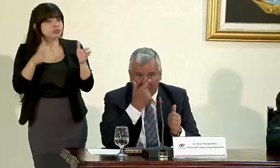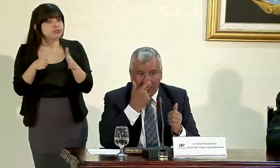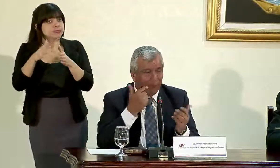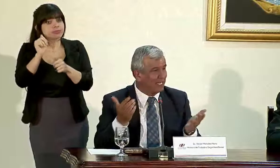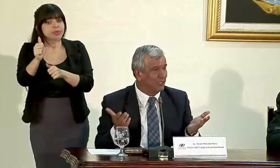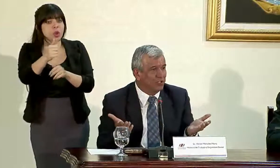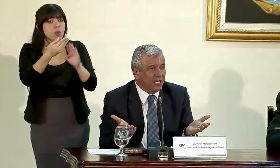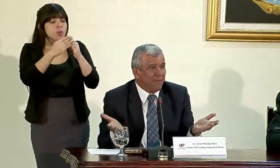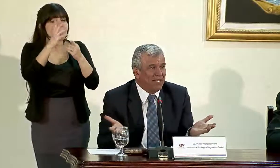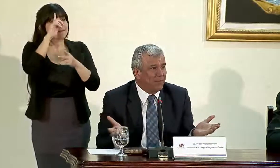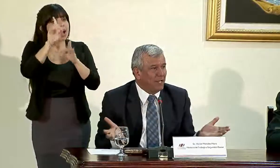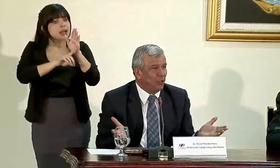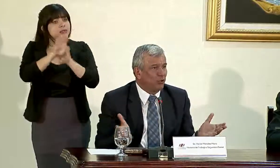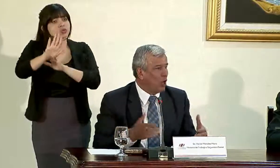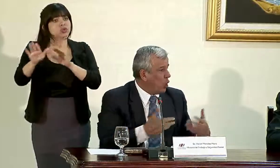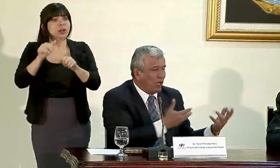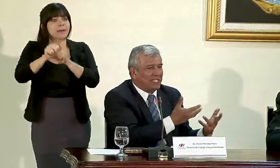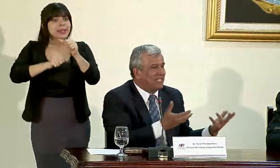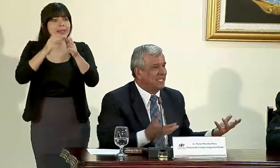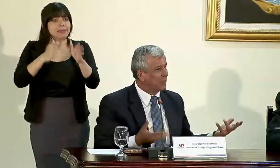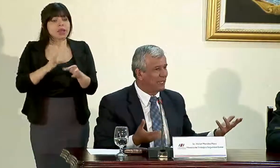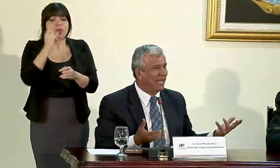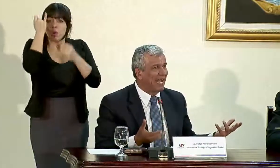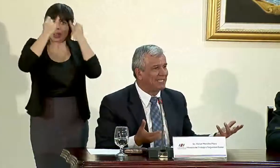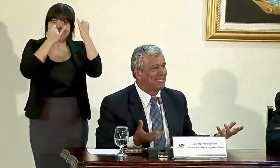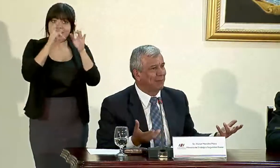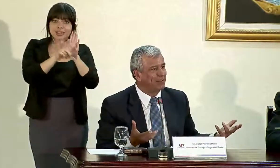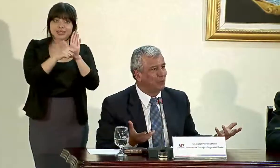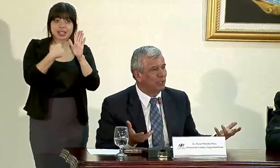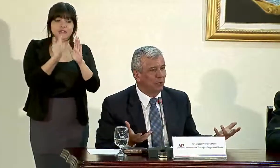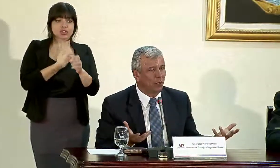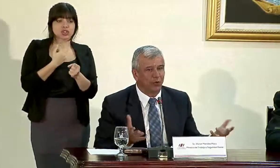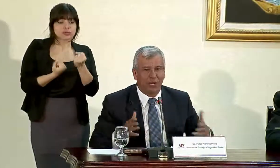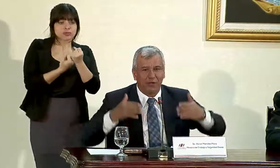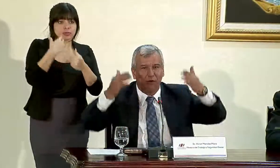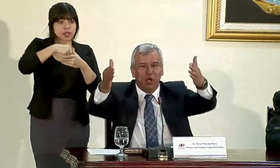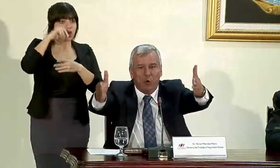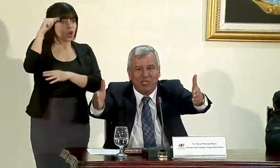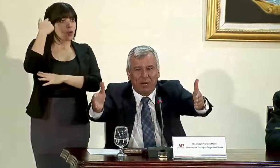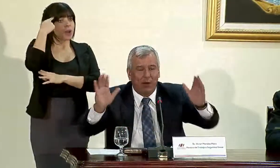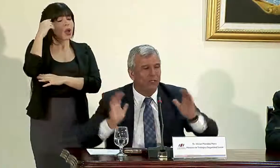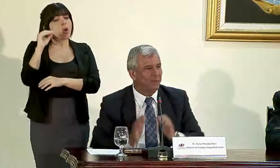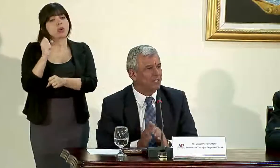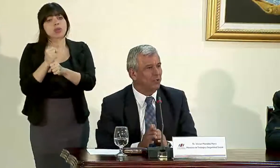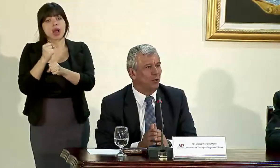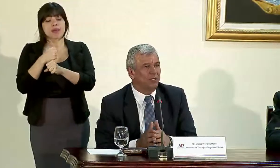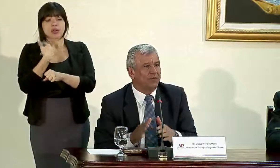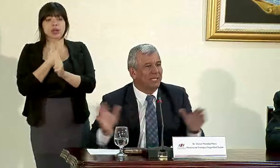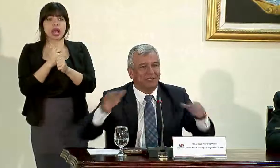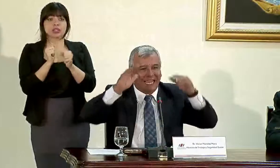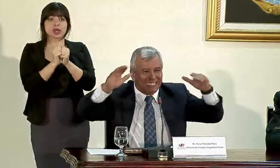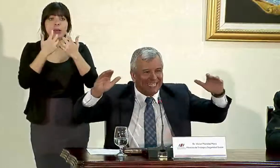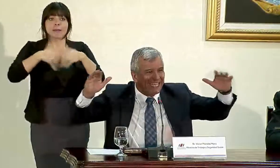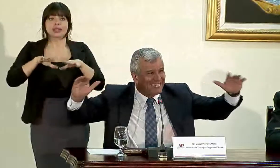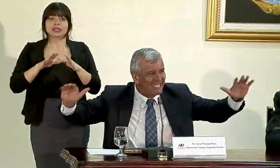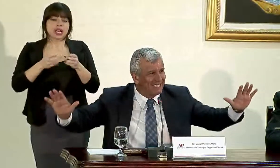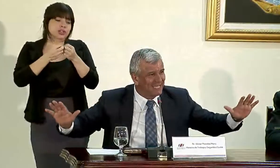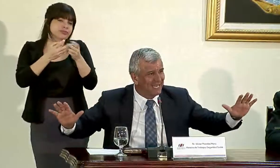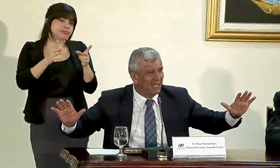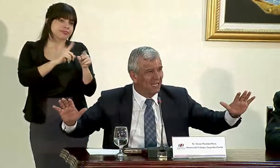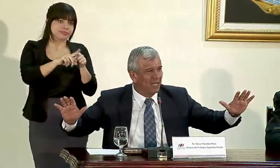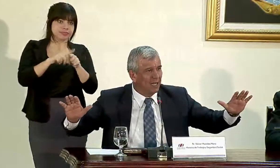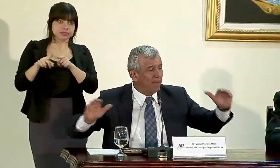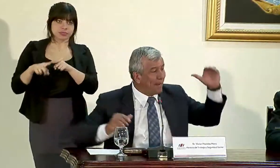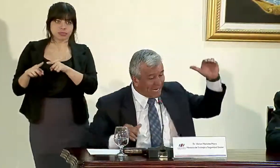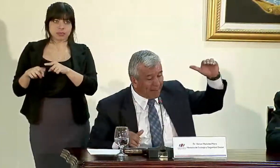las comunidades para desarrollar emprendimientos o las iniciativas legales que estamos impulsando en el gobierno o el trabajo que estamos haciendo con los empresarios, etcétera, etcétera,